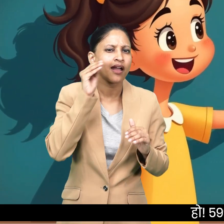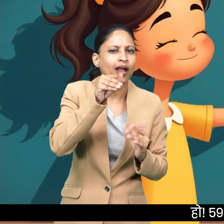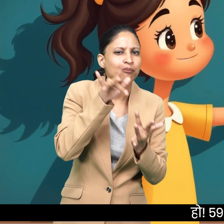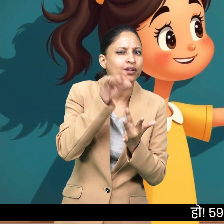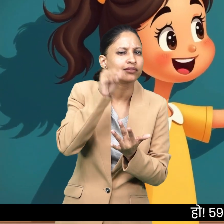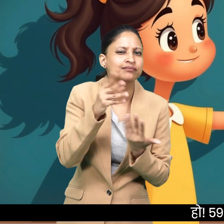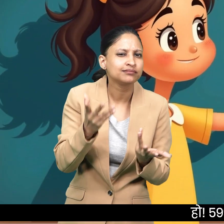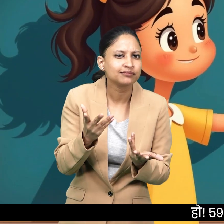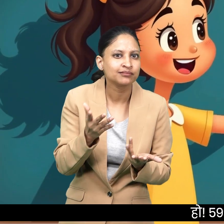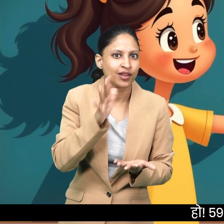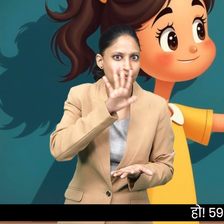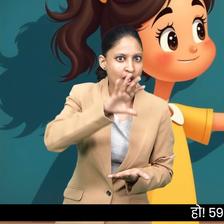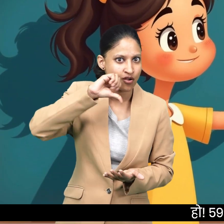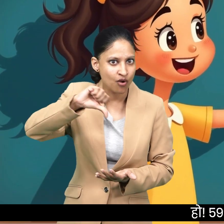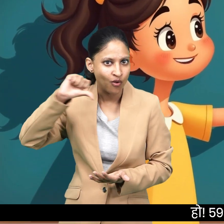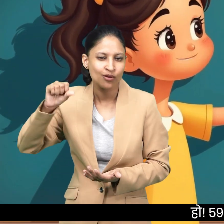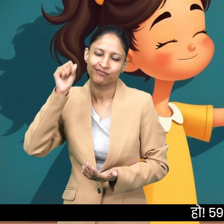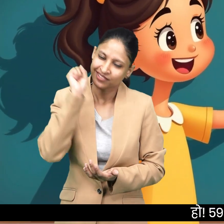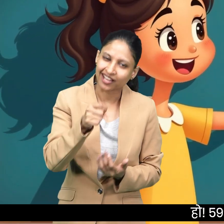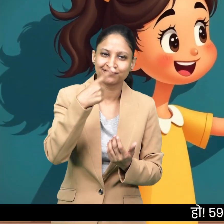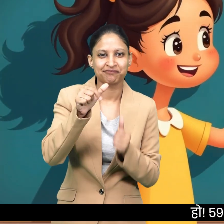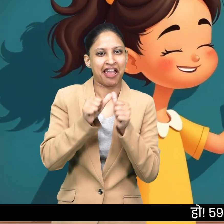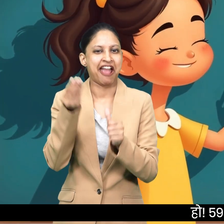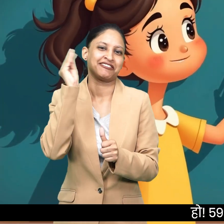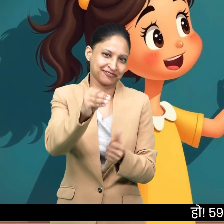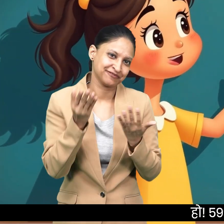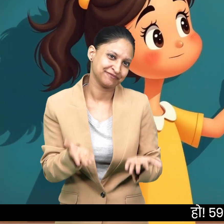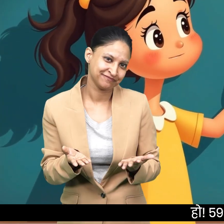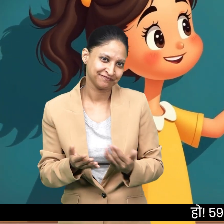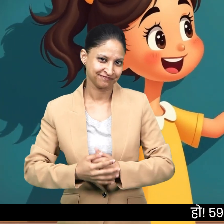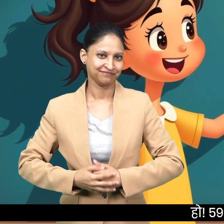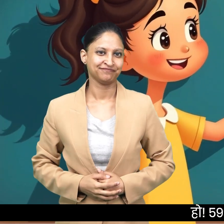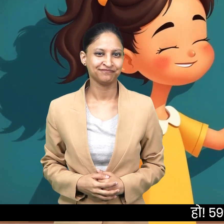हो, 599 मध्येच जातो.